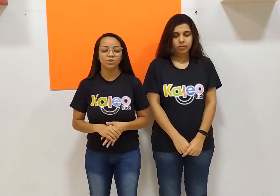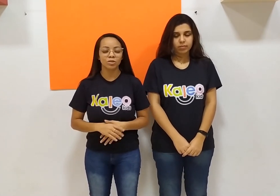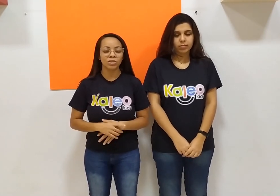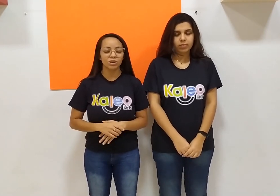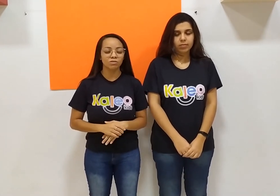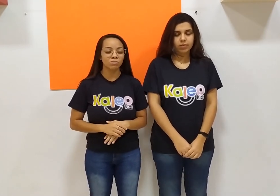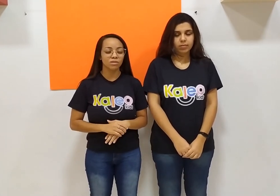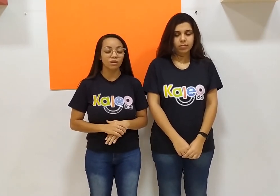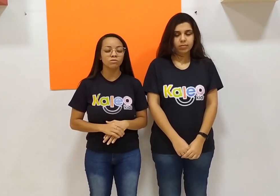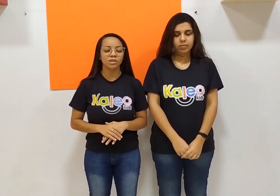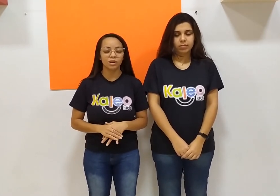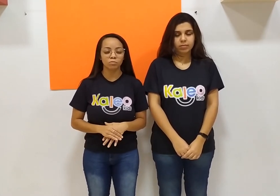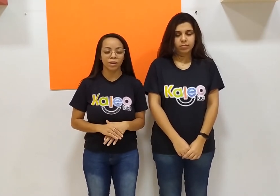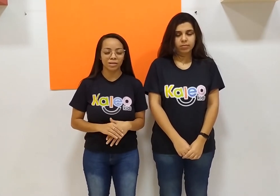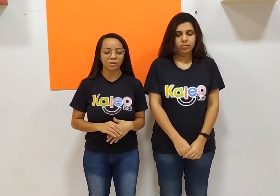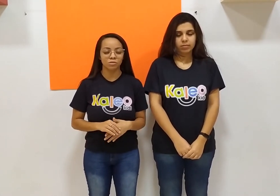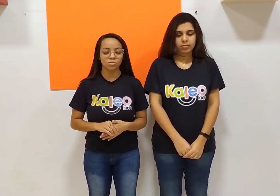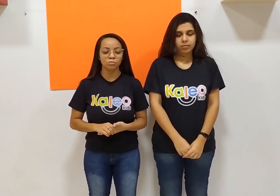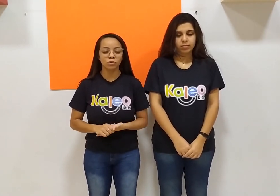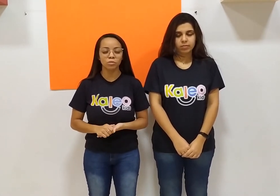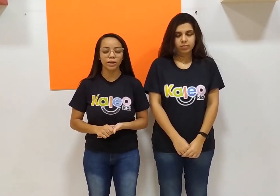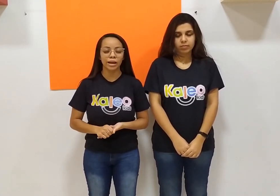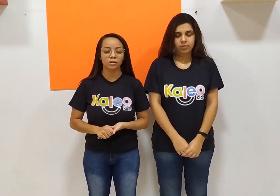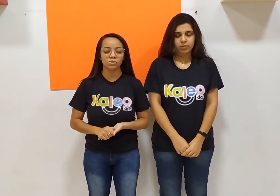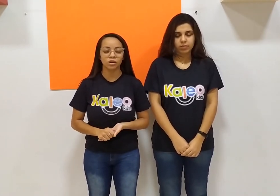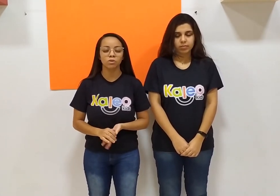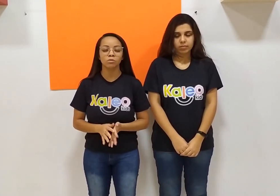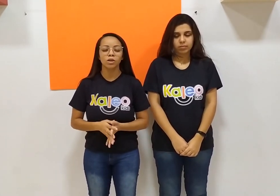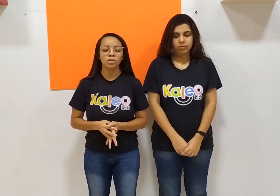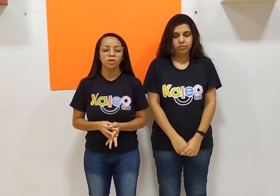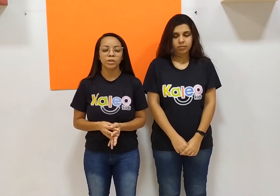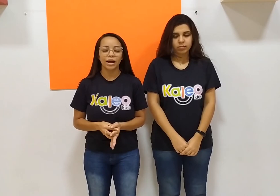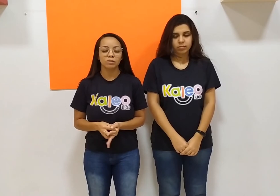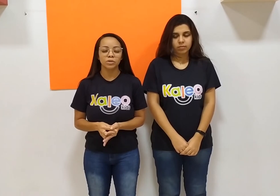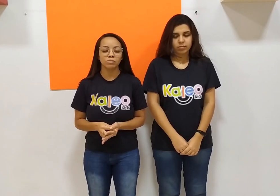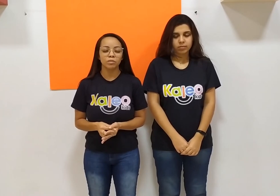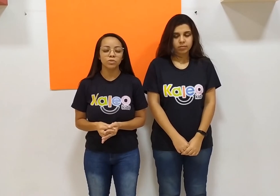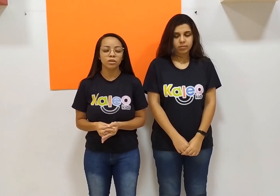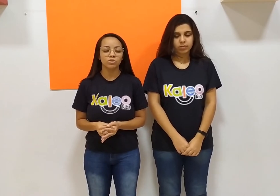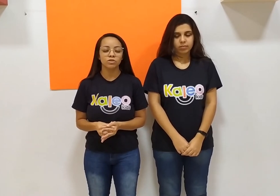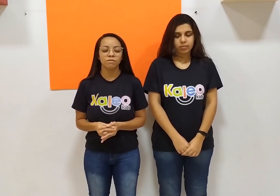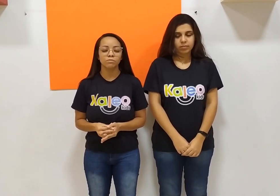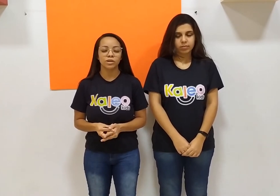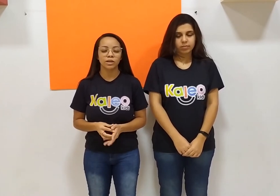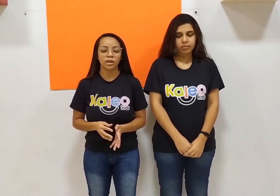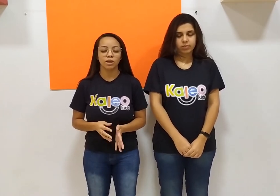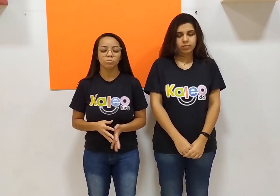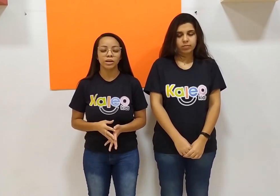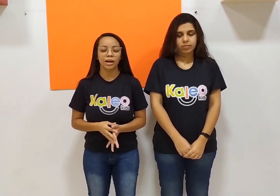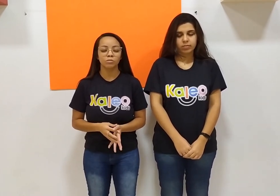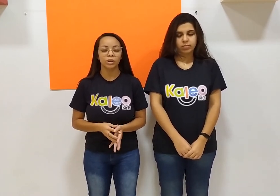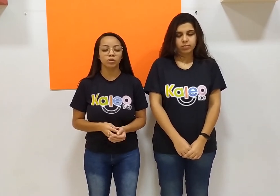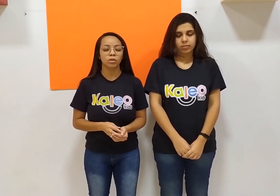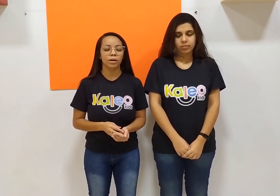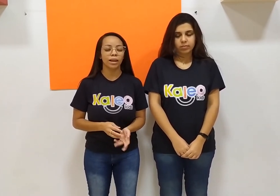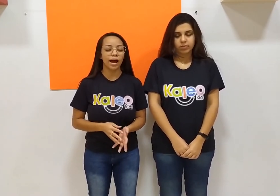também tem nos dado paz, Deus. Muito obrigada, Senhor. Obrigada pelo tempo que nós chegamos aqui, obrigada pela Tua